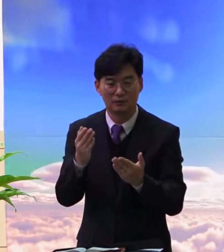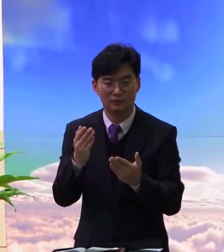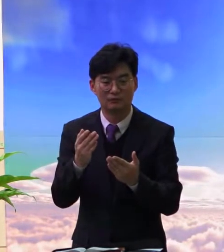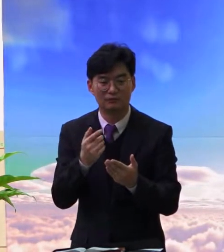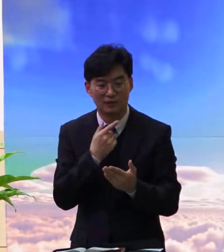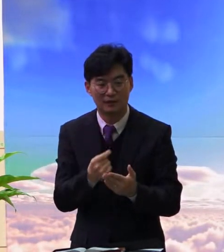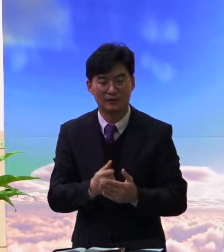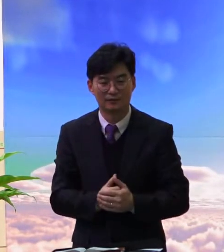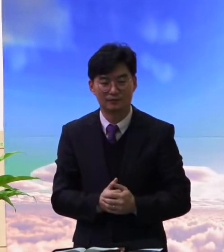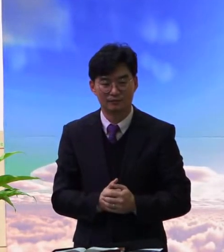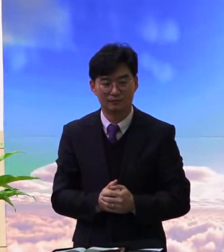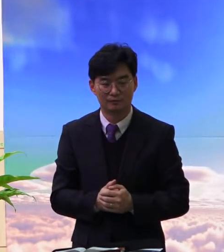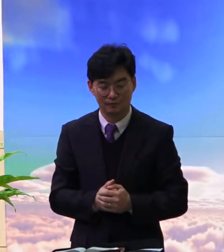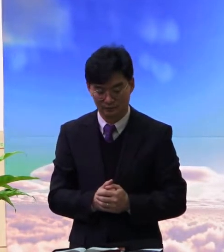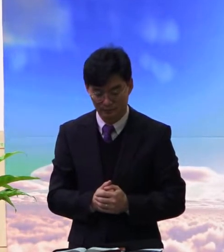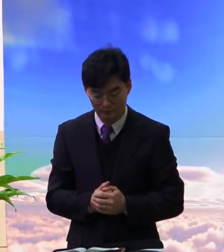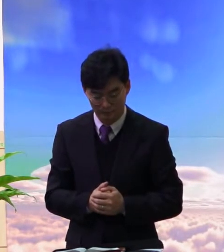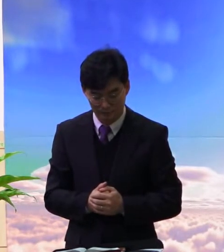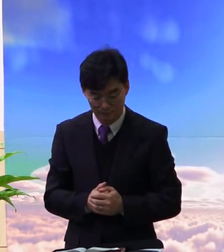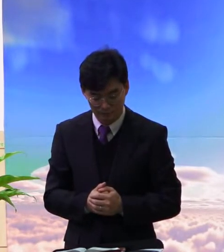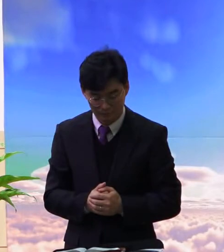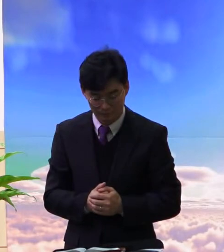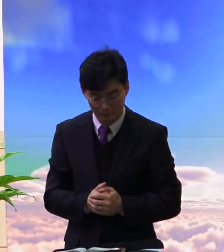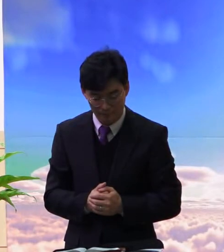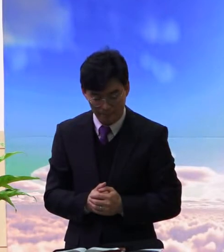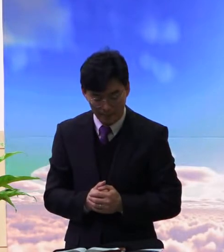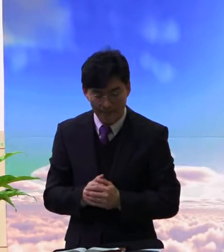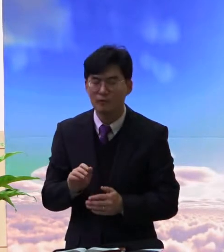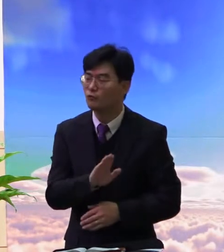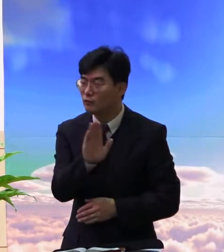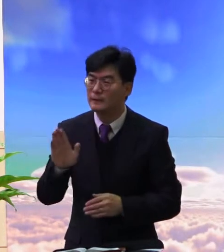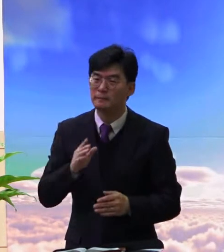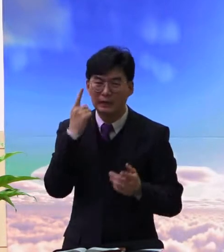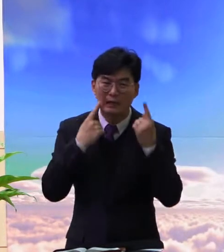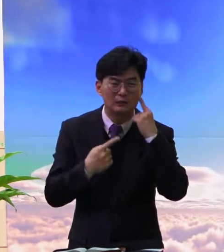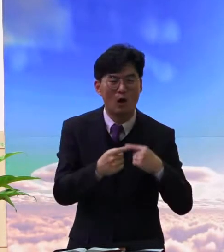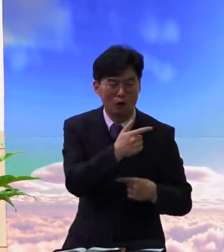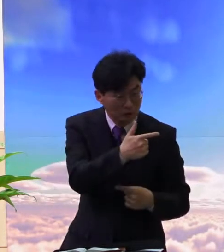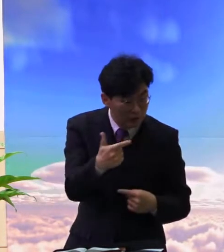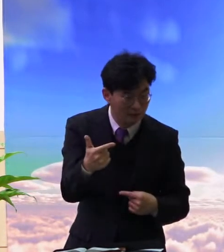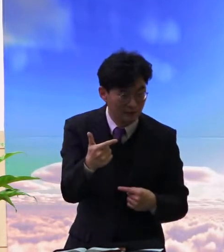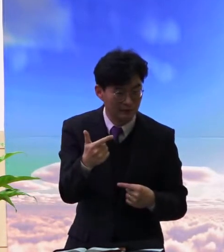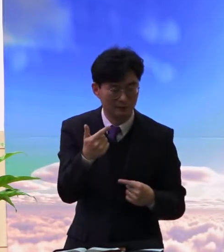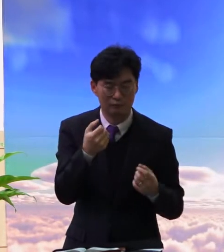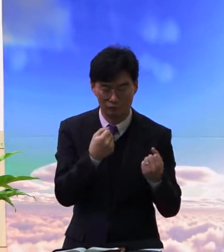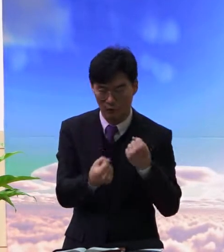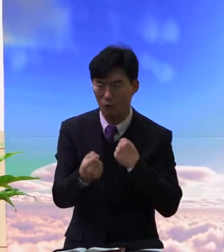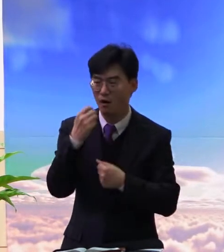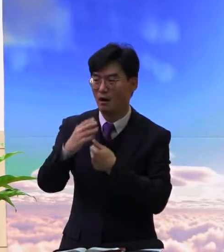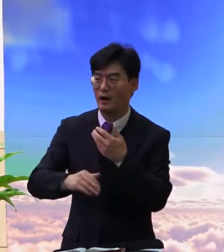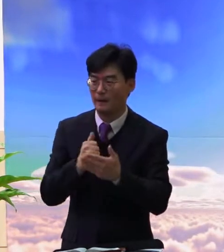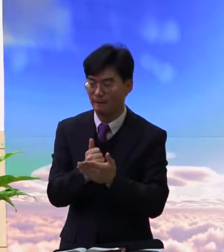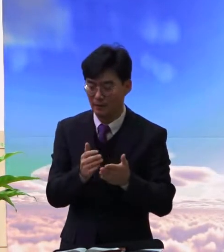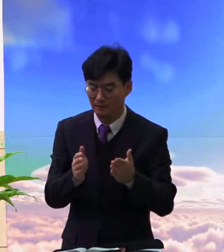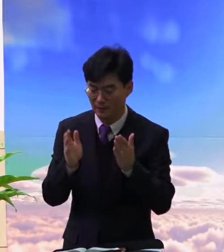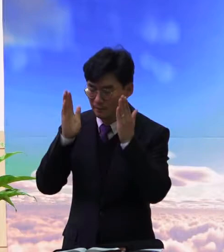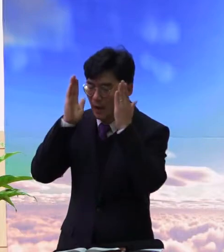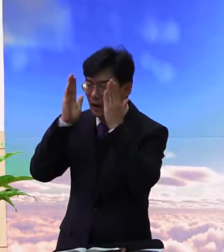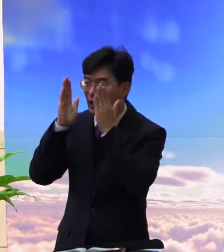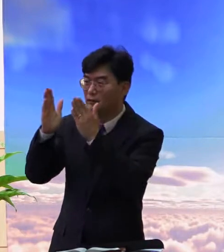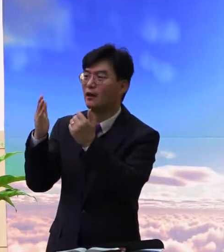좋겠습니다. 그러면 마른 땅 같은 우리 심령, 우리의 상황 속에 주님께서 은혜의 단비를